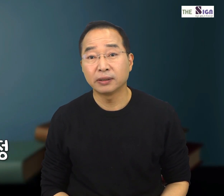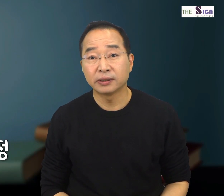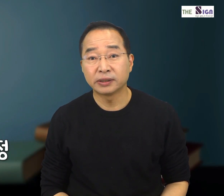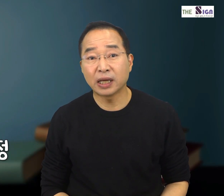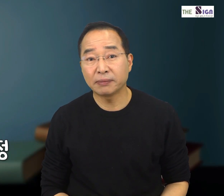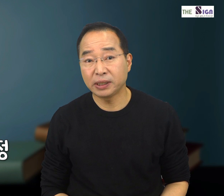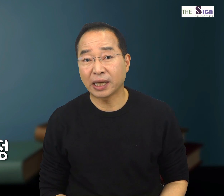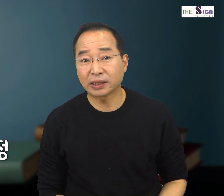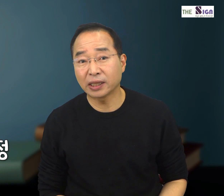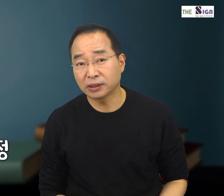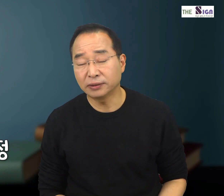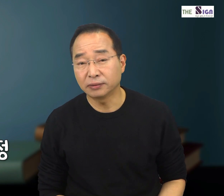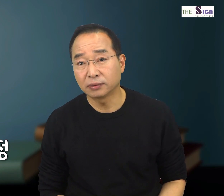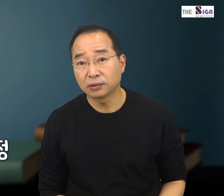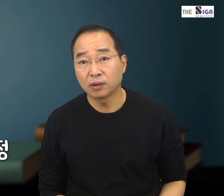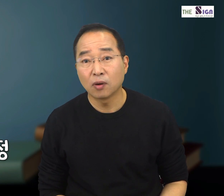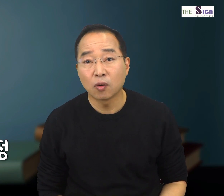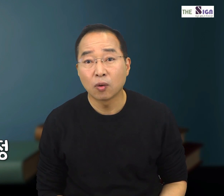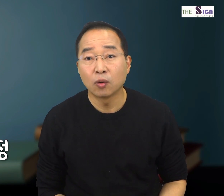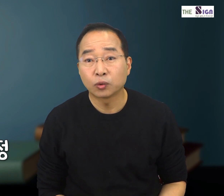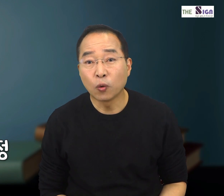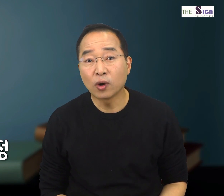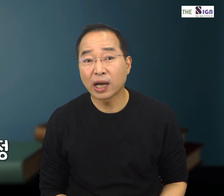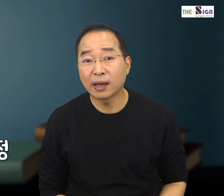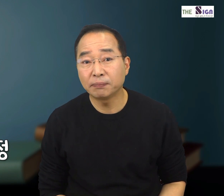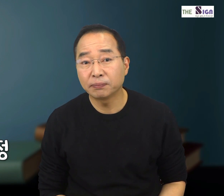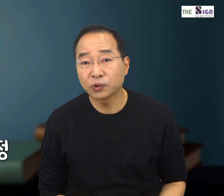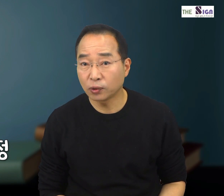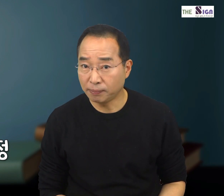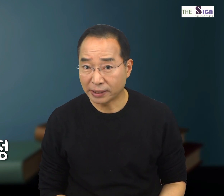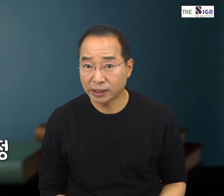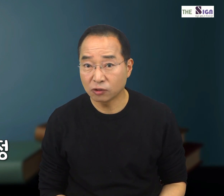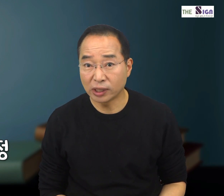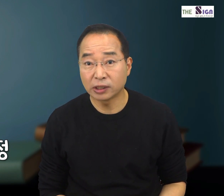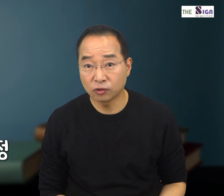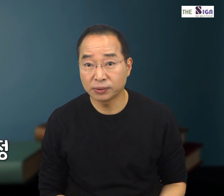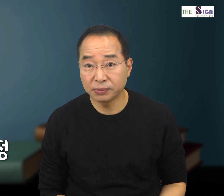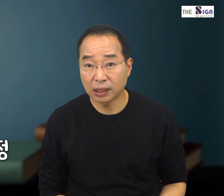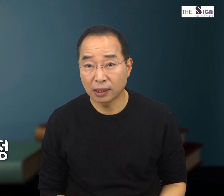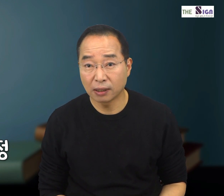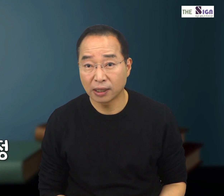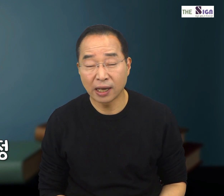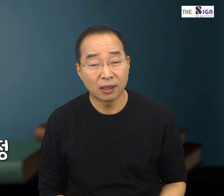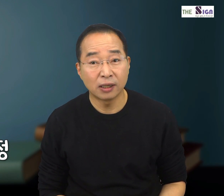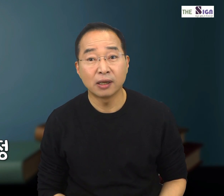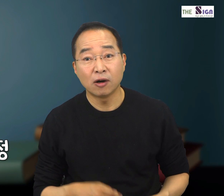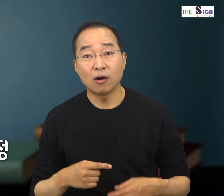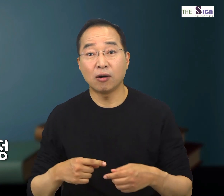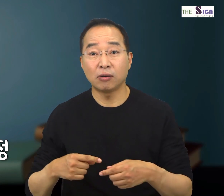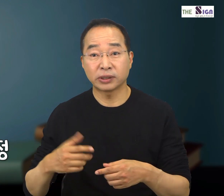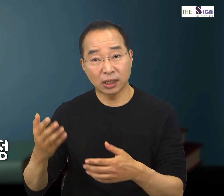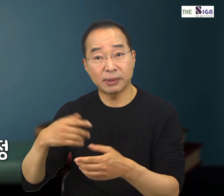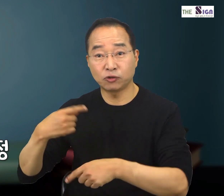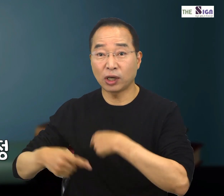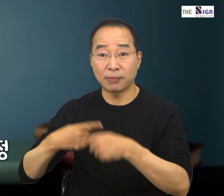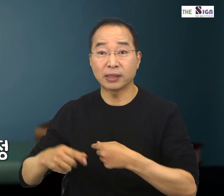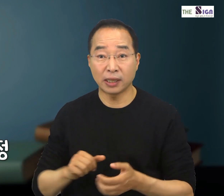그 다음 이 같다는 동감 또는 맞장구 할 때도 씁니다. 상대방이 수화로만 얘기할